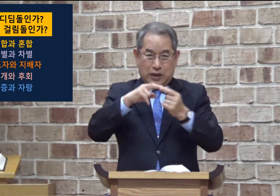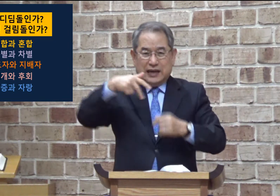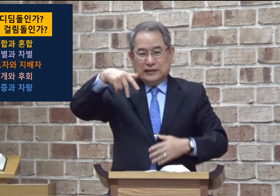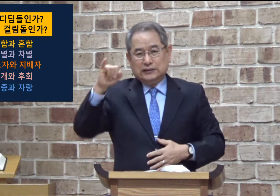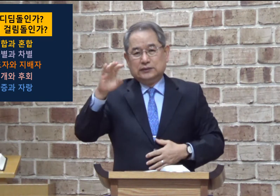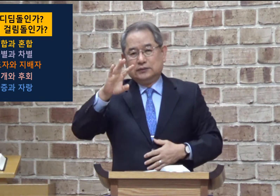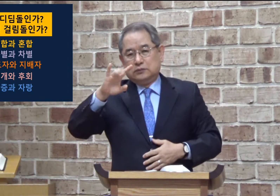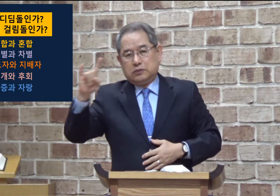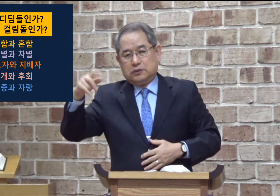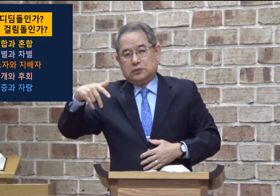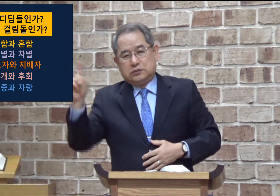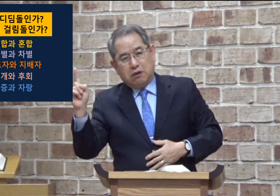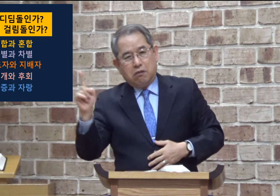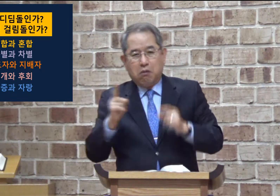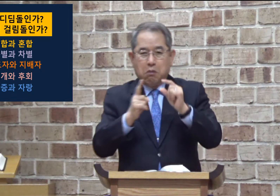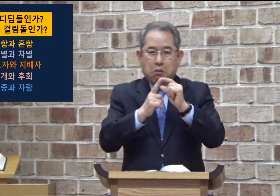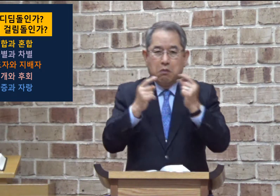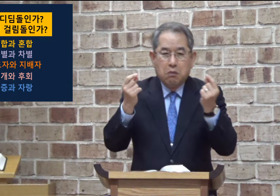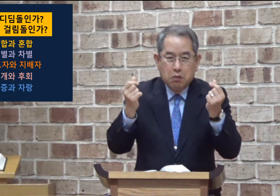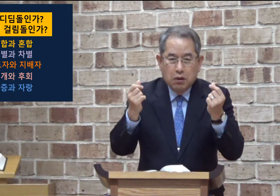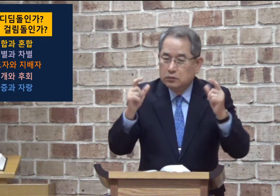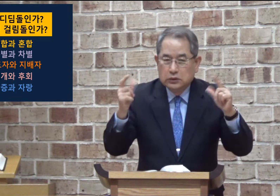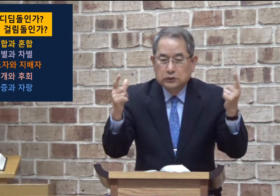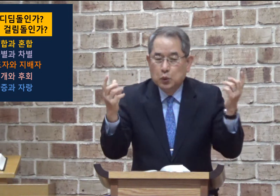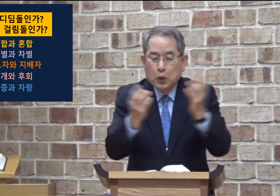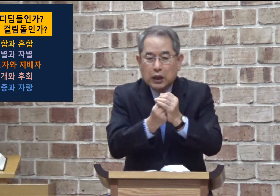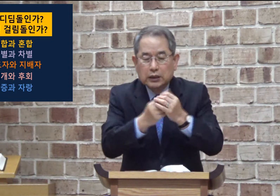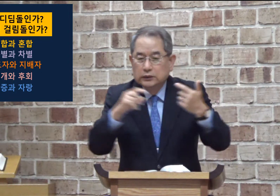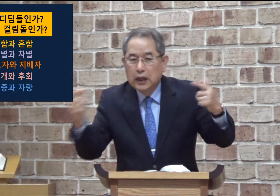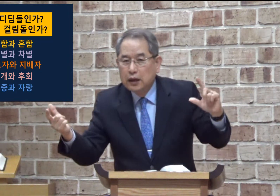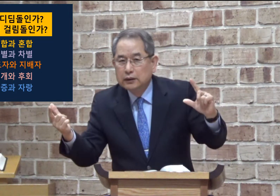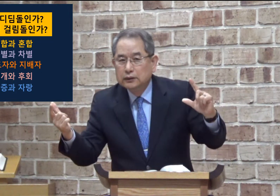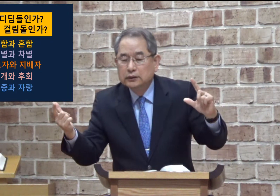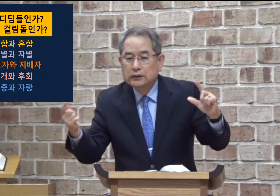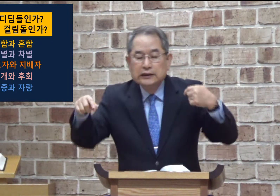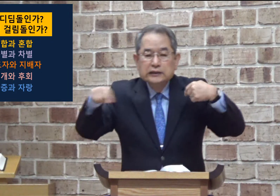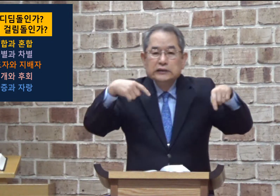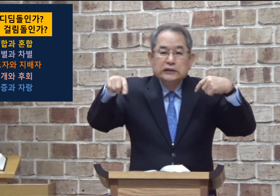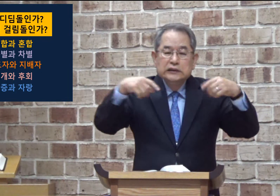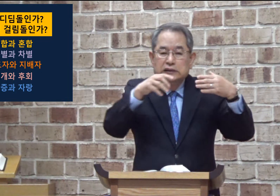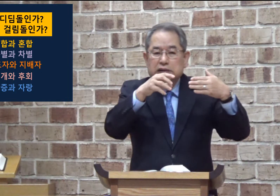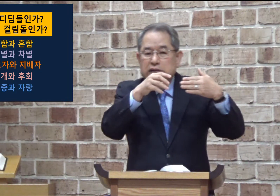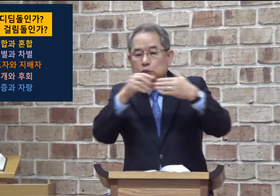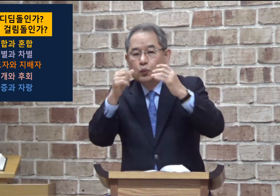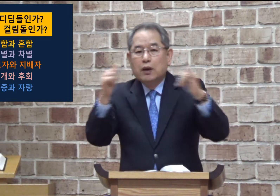바른 성품으로, 겸손한 성품으로, 인격적으로 사람들을